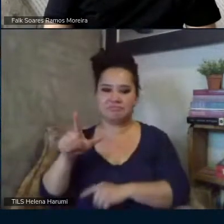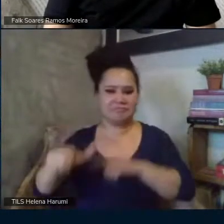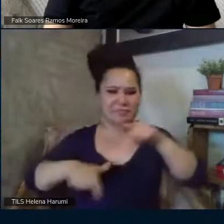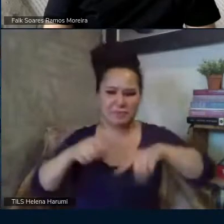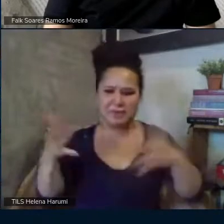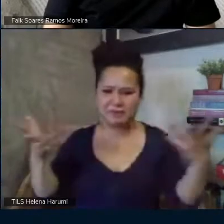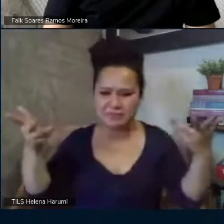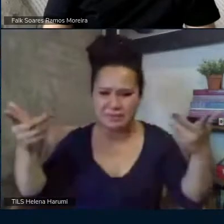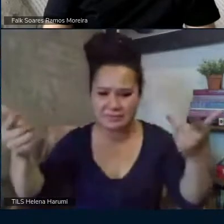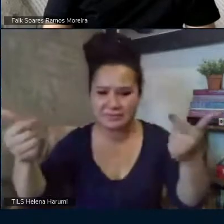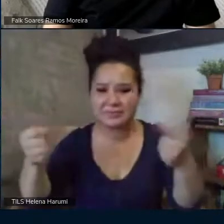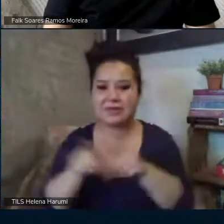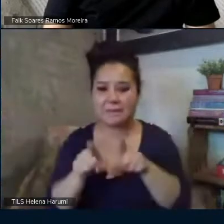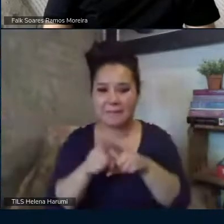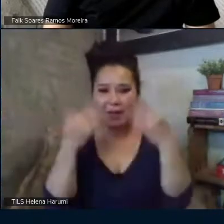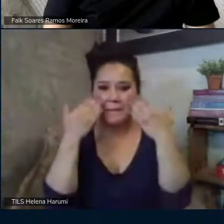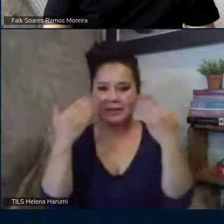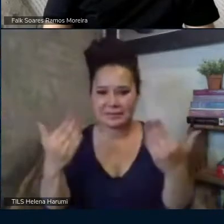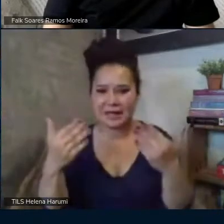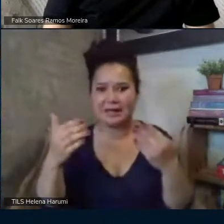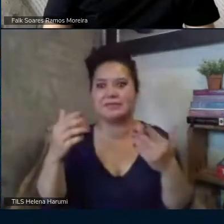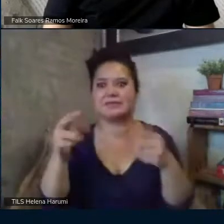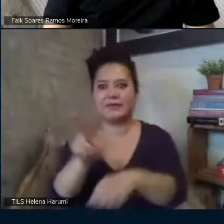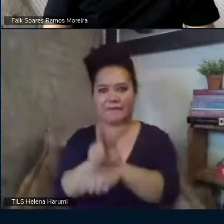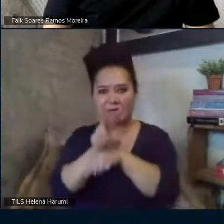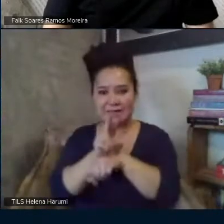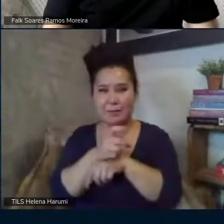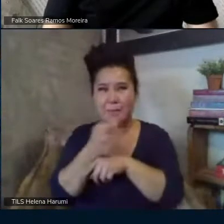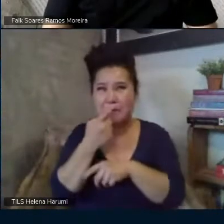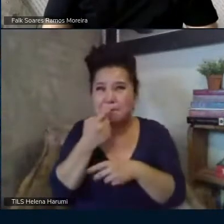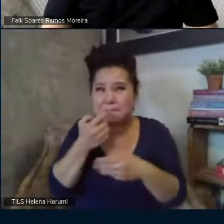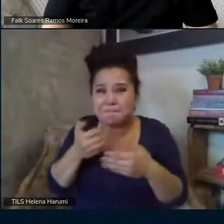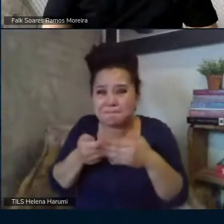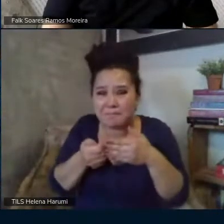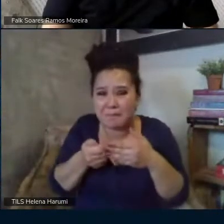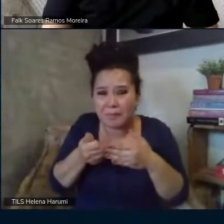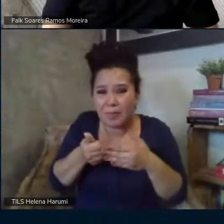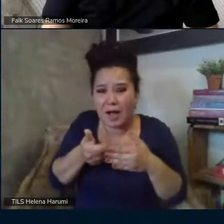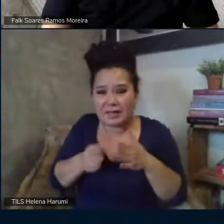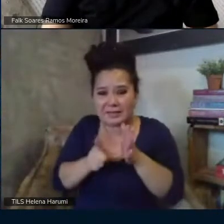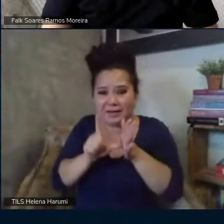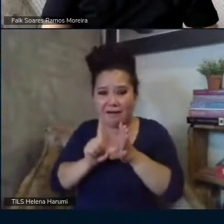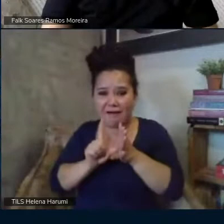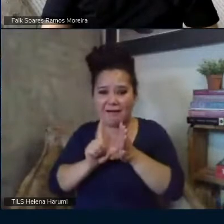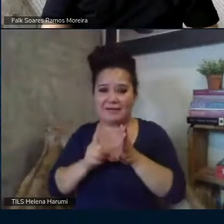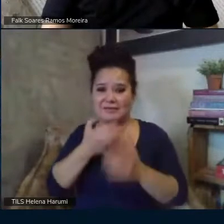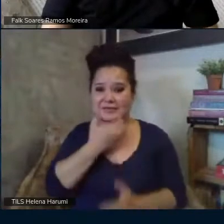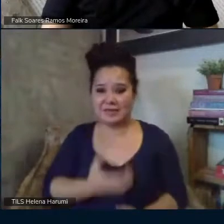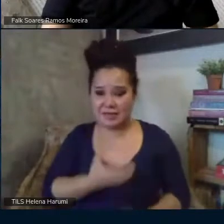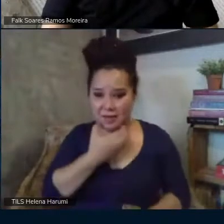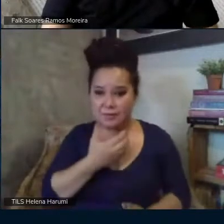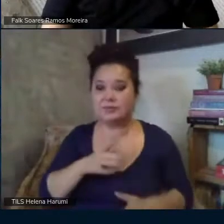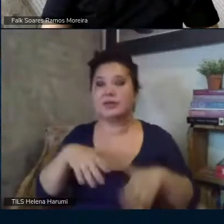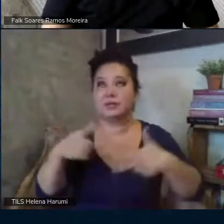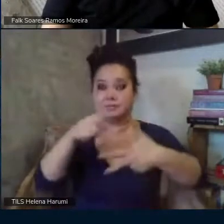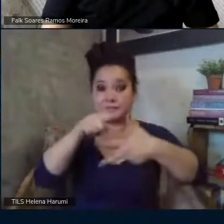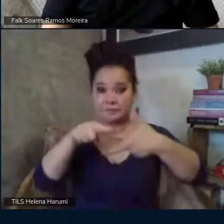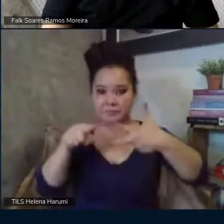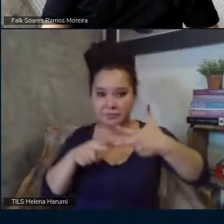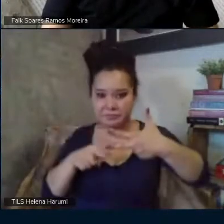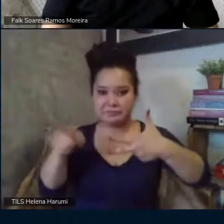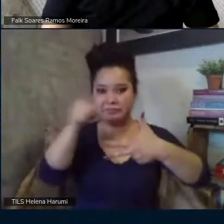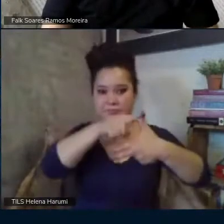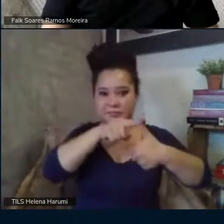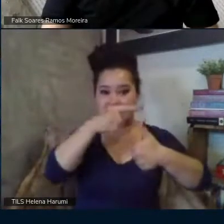às vésperas do Natal. E no ano retrasado, primeiro foi o outro dia 26, no ano